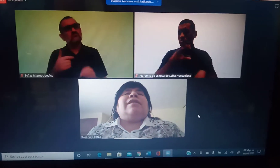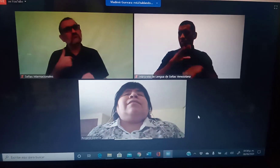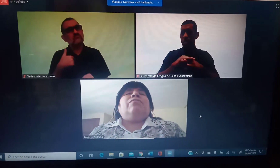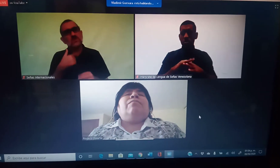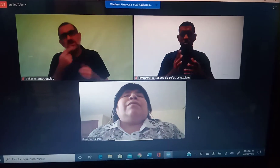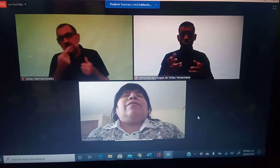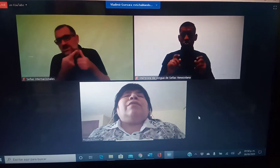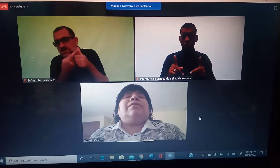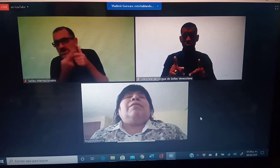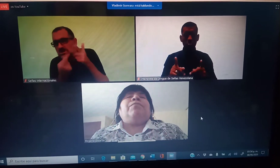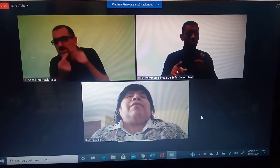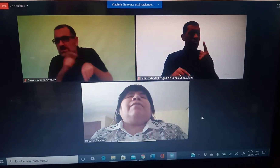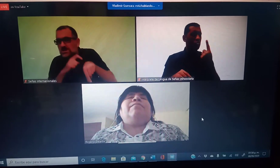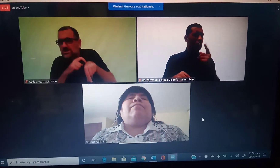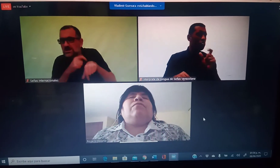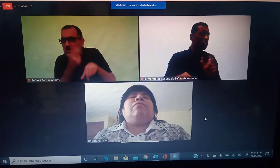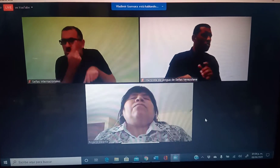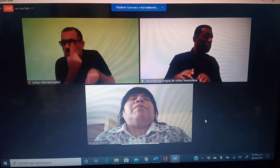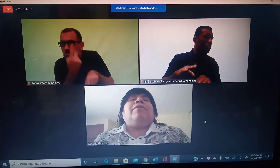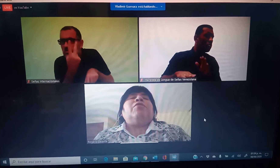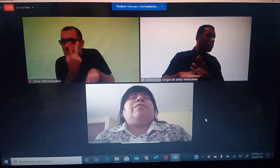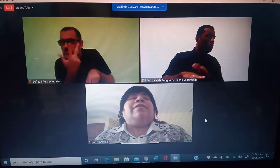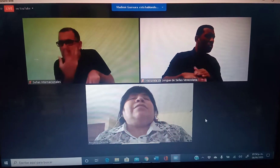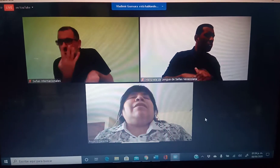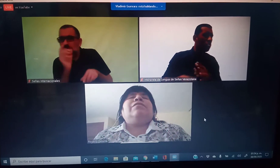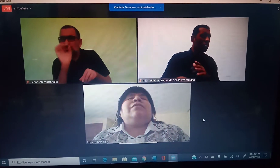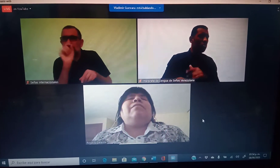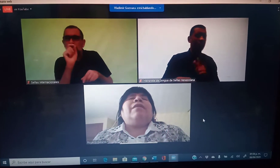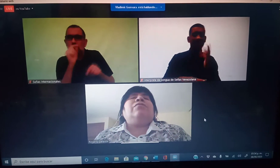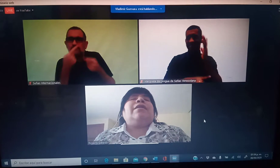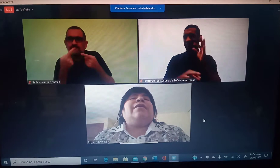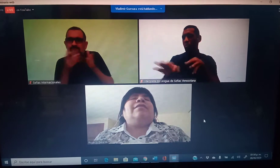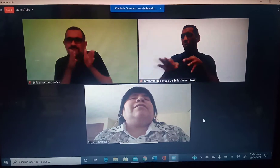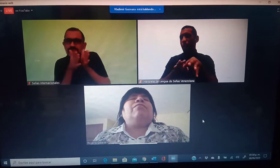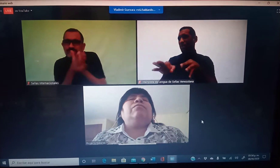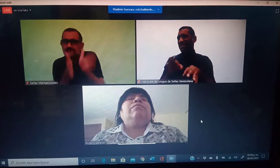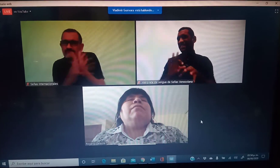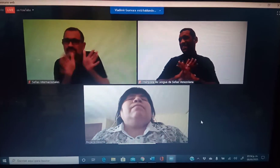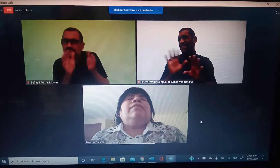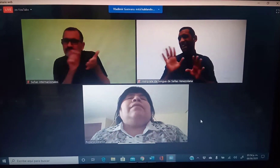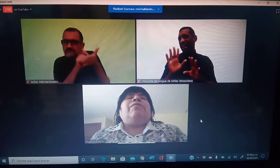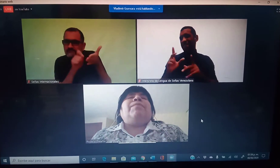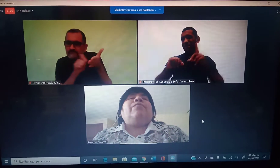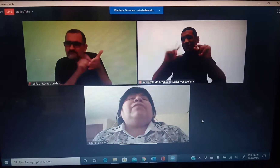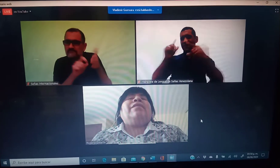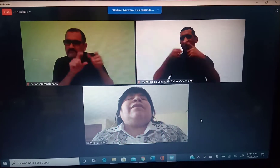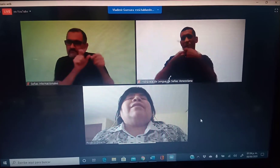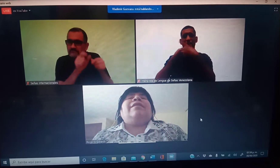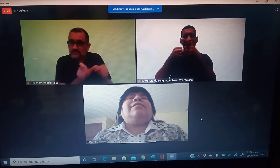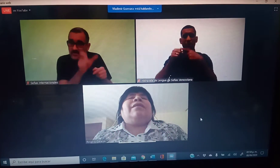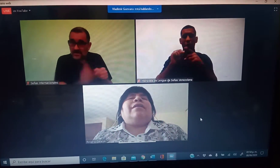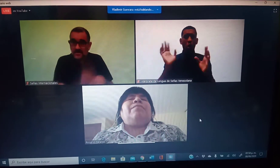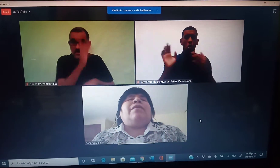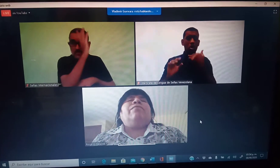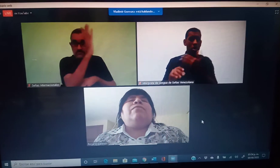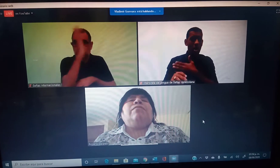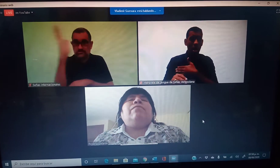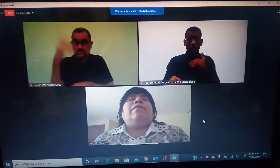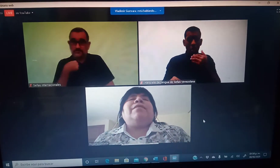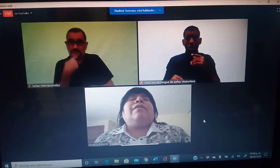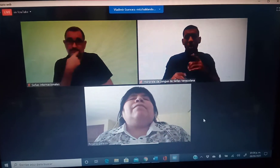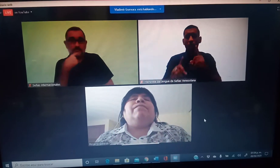Sí, está bien, tiene un comentario que hacer porque como la mayoría de los ponentes ya no están, a no ser que quieran hacer una pregunta directa, ya sea a Germán